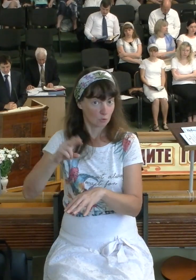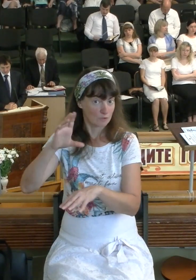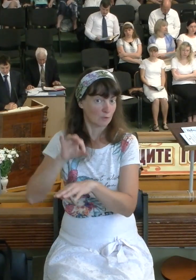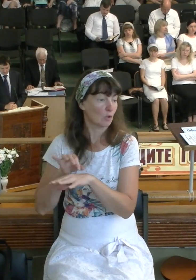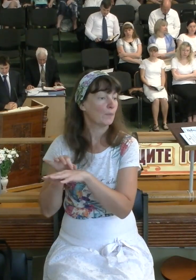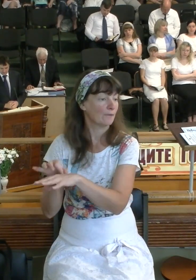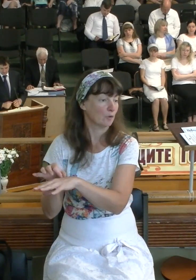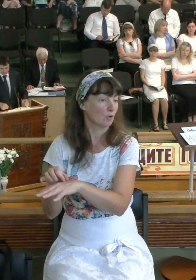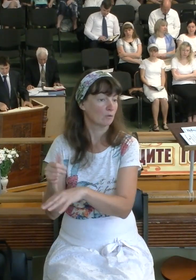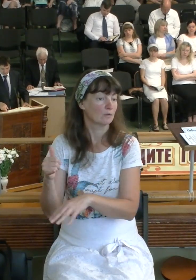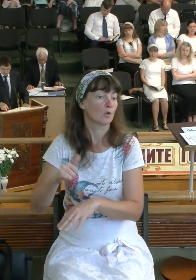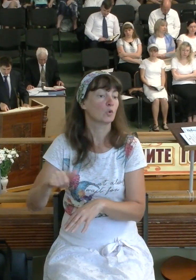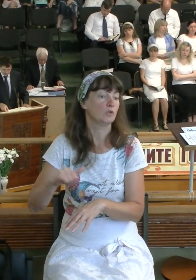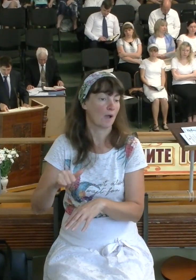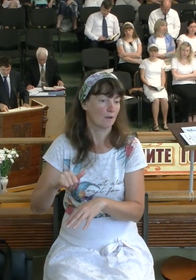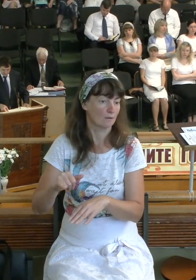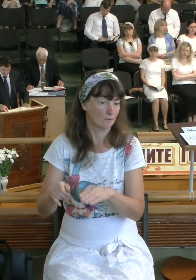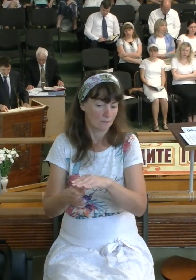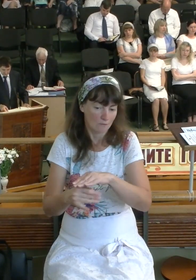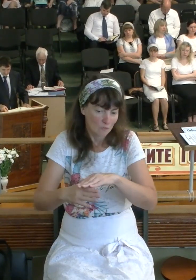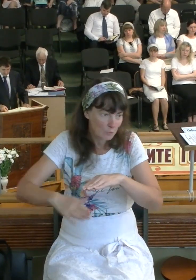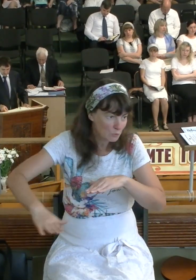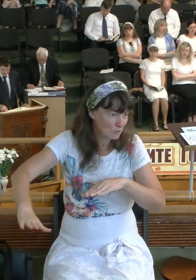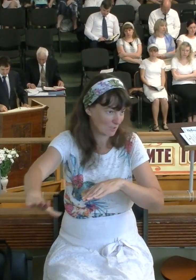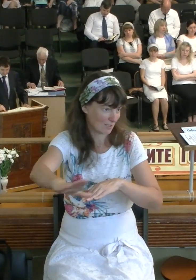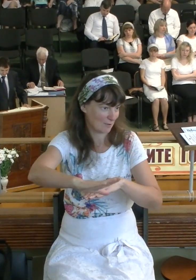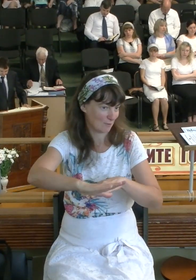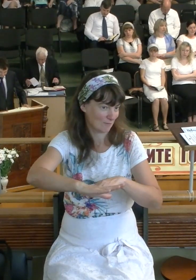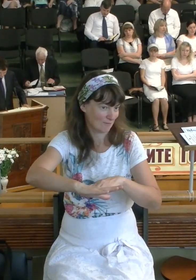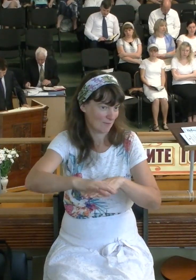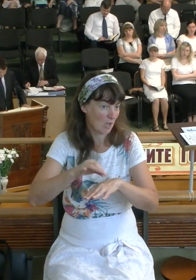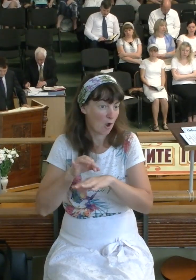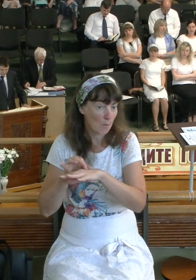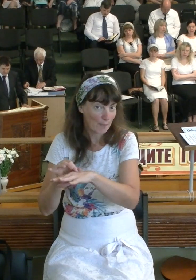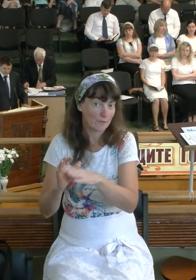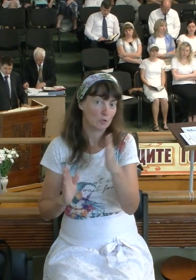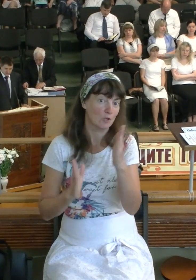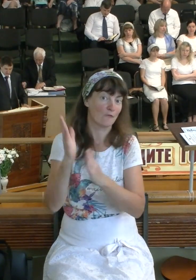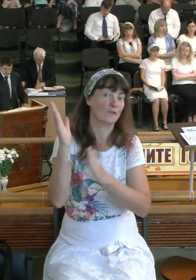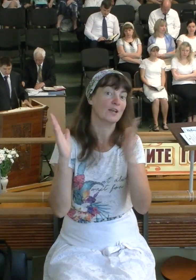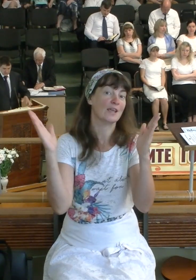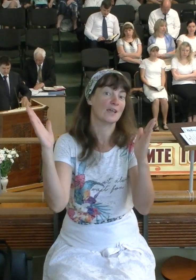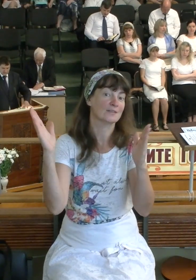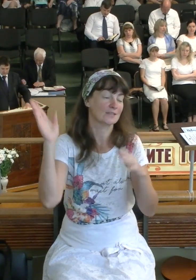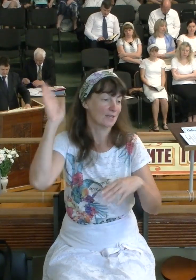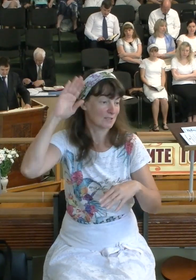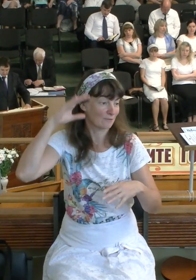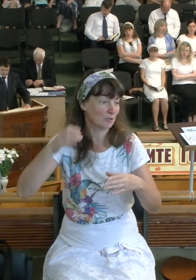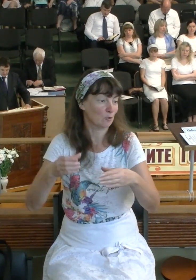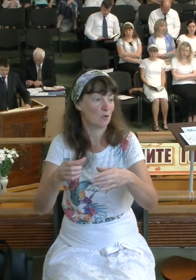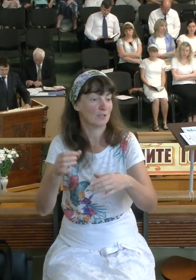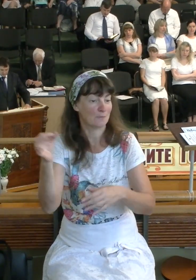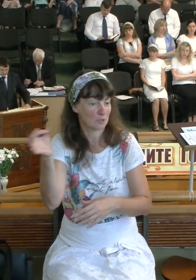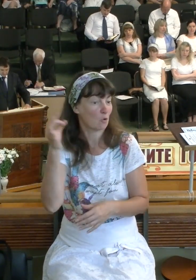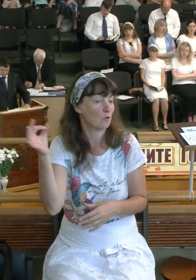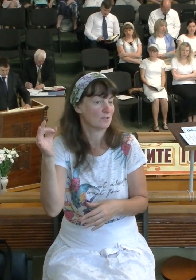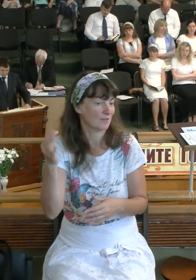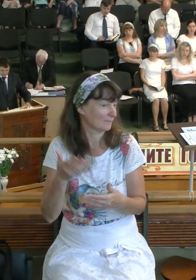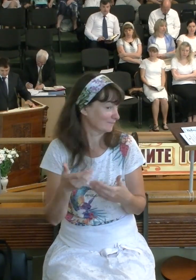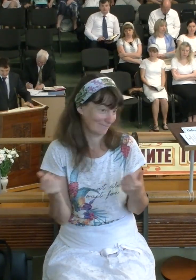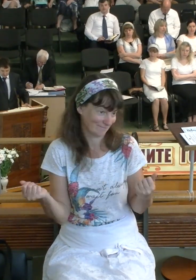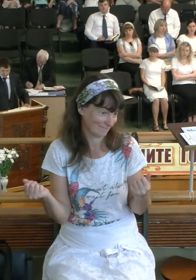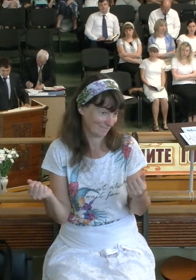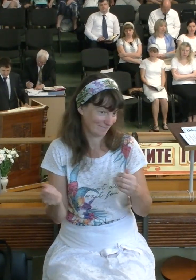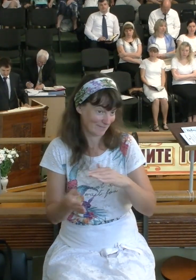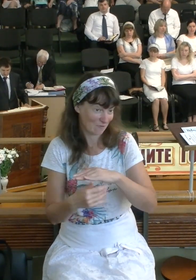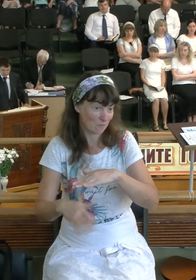его в пустыню для искушения, для испытания. И знаете, когда мы доверяемся Богу